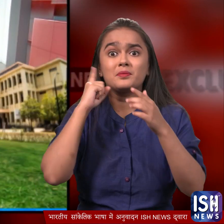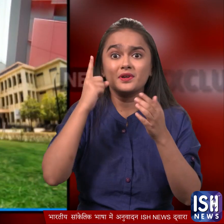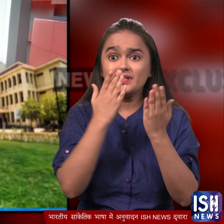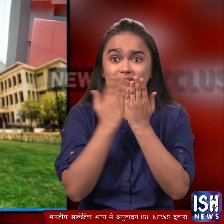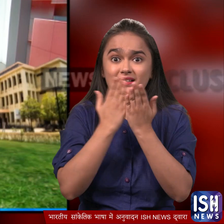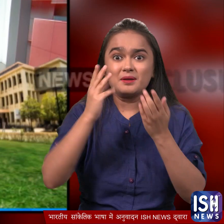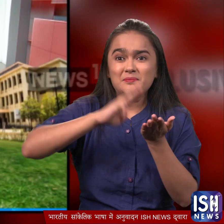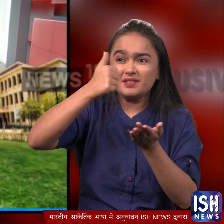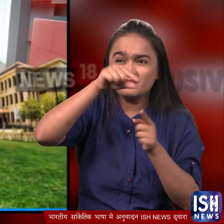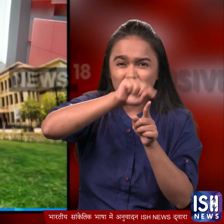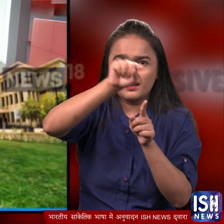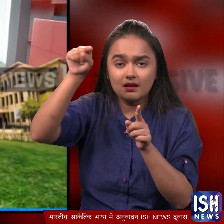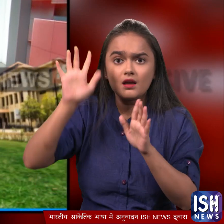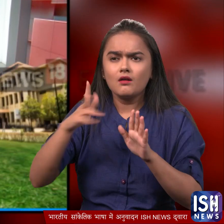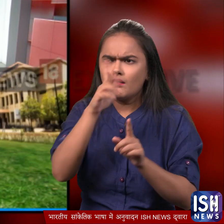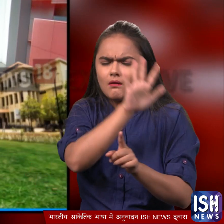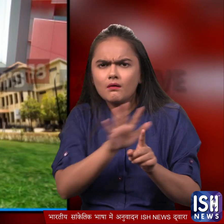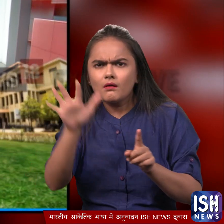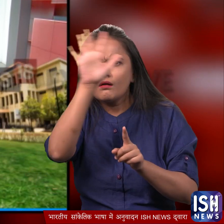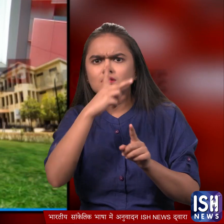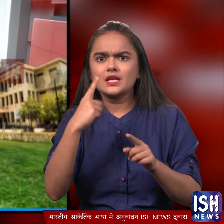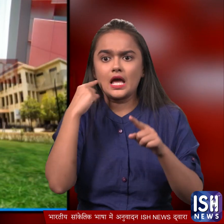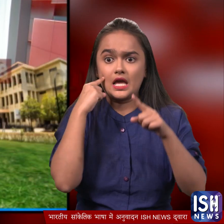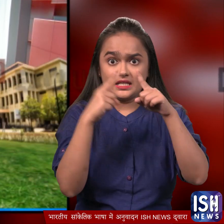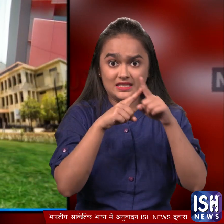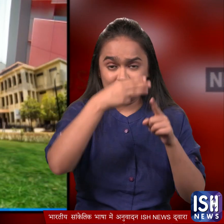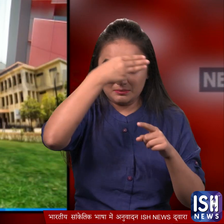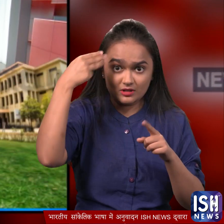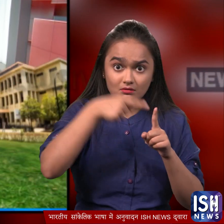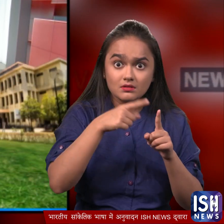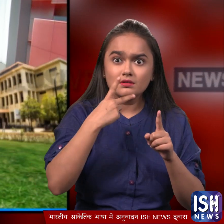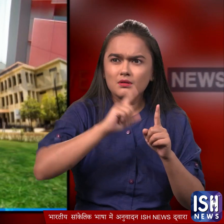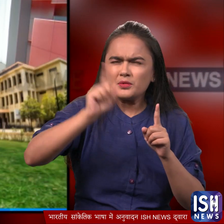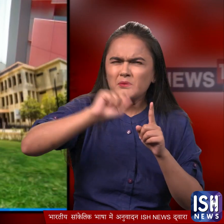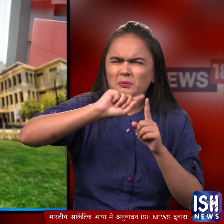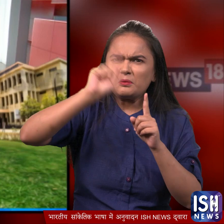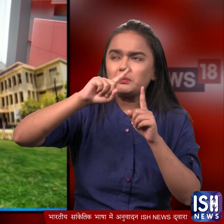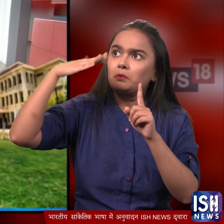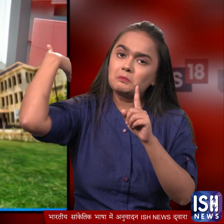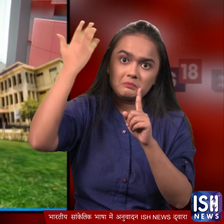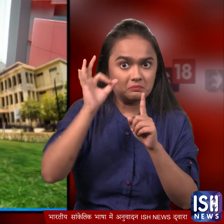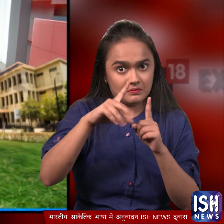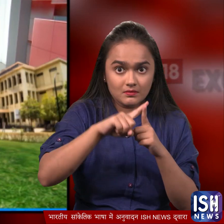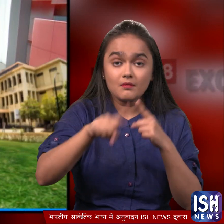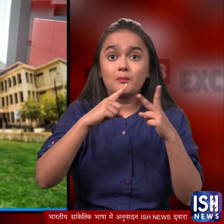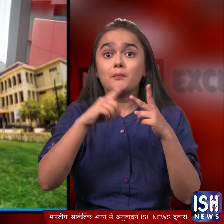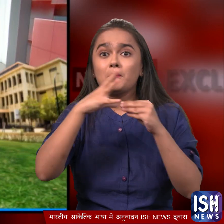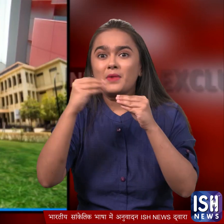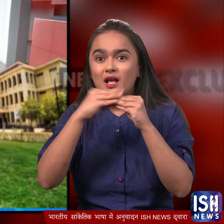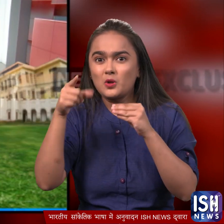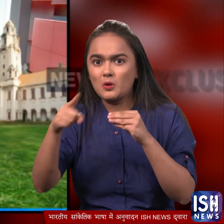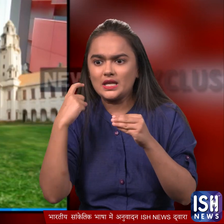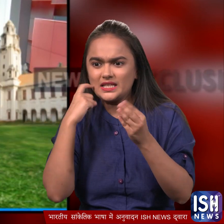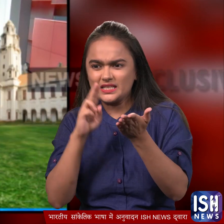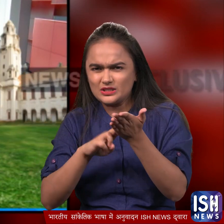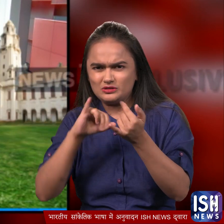टॉप शिक्षण संस्थानों की रैंकिंग जारी की, जिसमें ओवरऑल कैटेगरी में IIT मद्रास लगातार तीसरी बार पहले नंबर पर रहा। वहीं